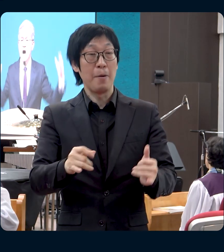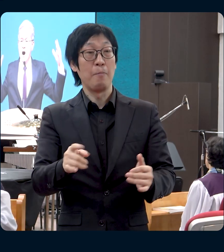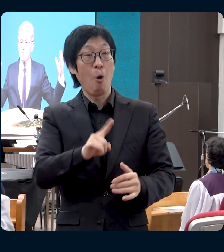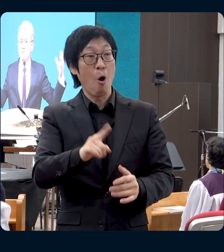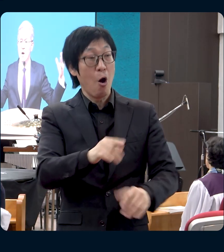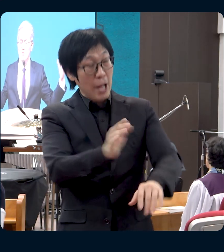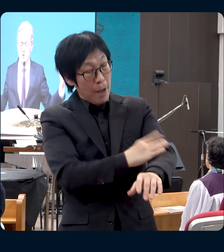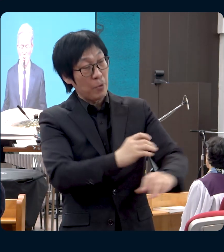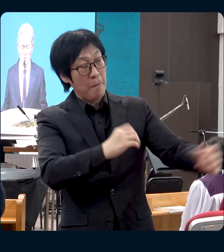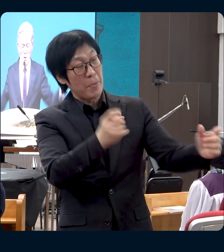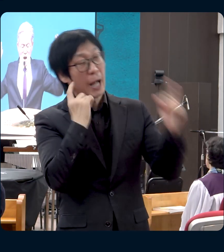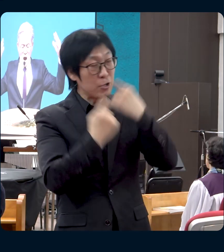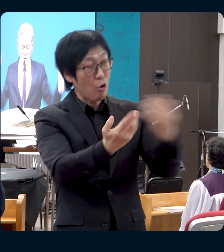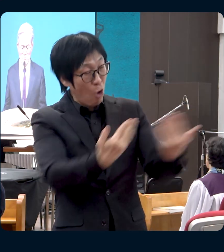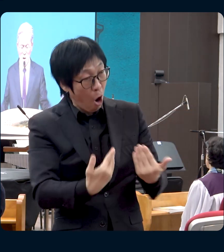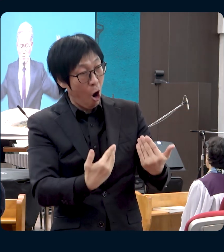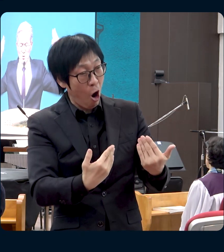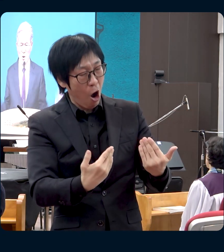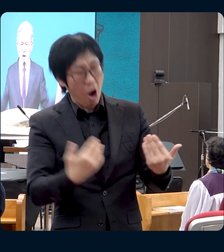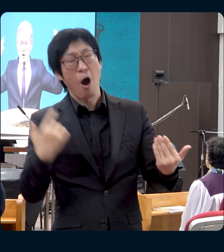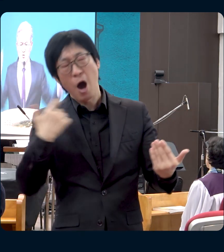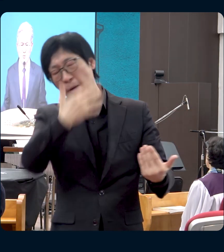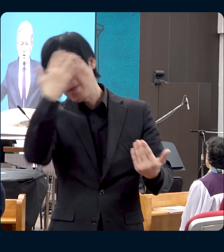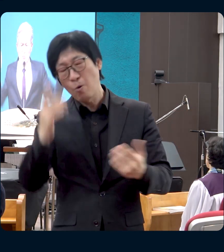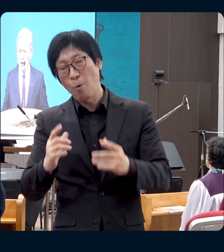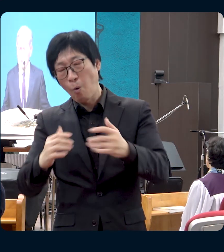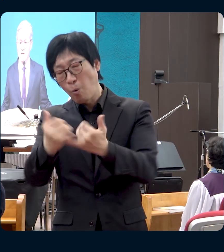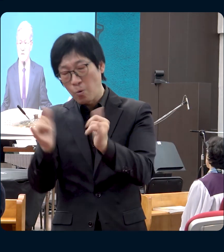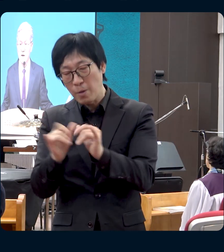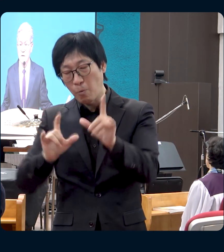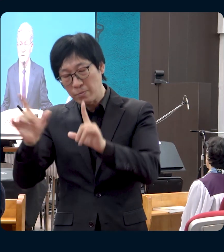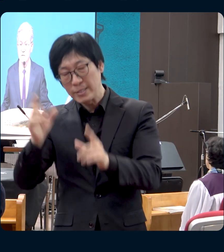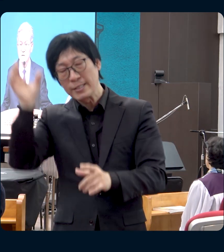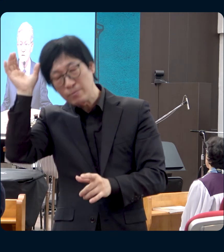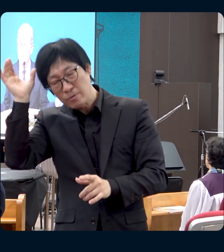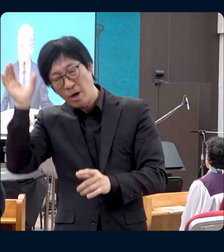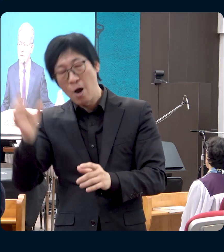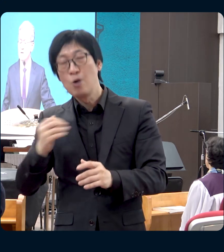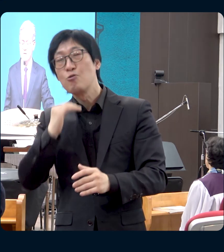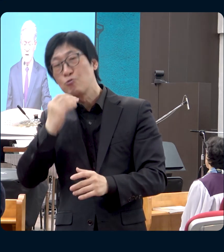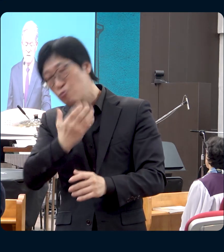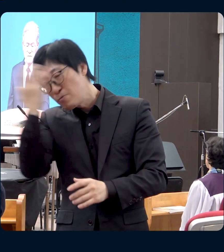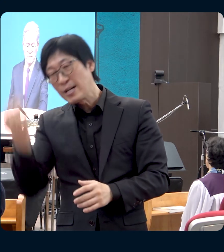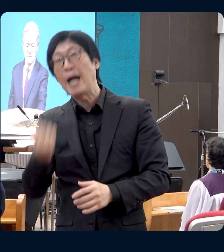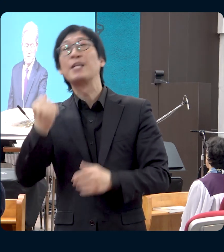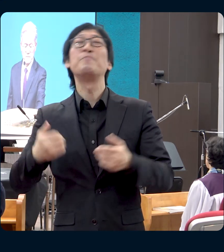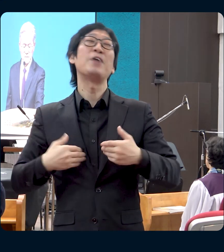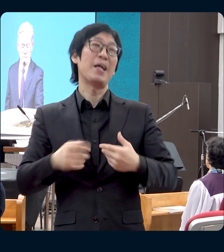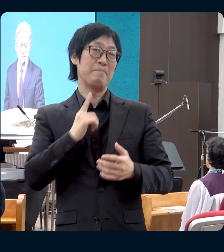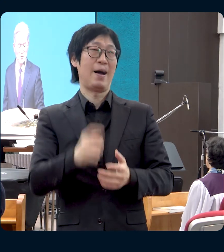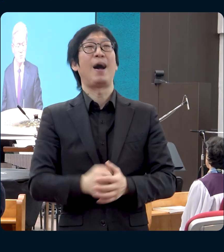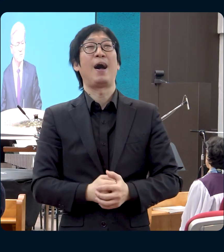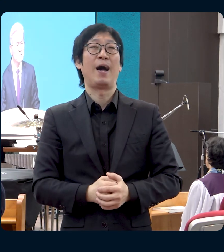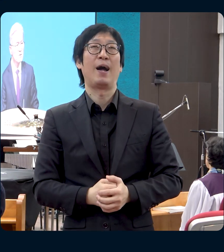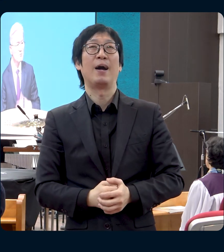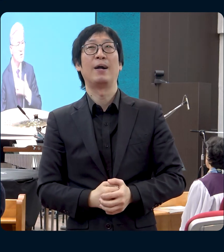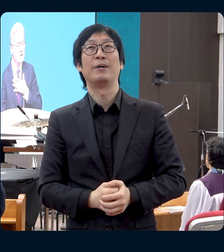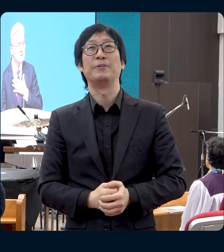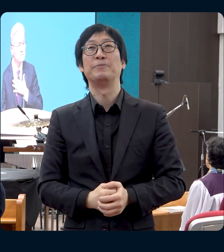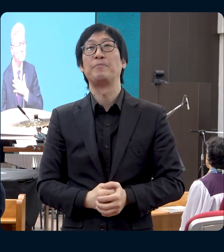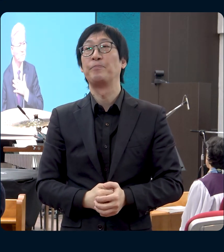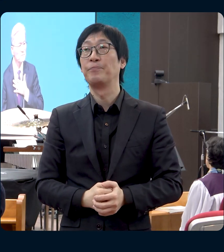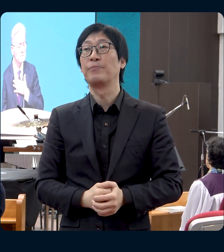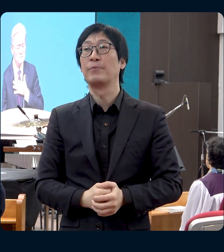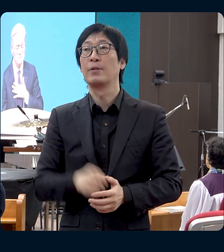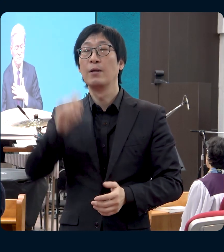합니다. 아름다운 성도, 아름다운 교회의 꿈을 꿔야 되는 거예요. 이게 맞는 거예요. 여러분,